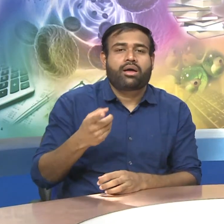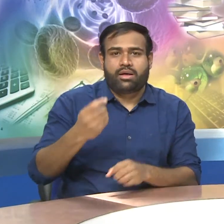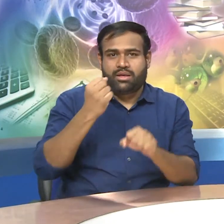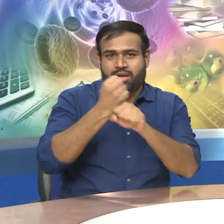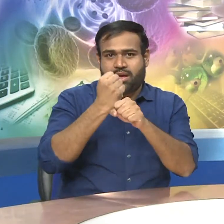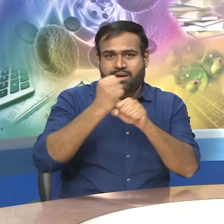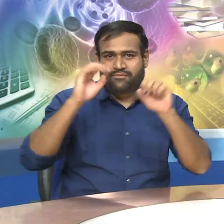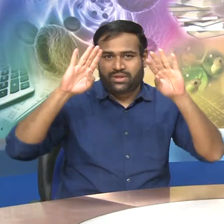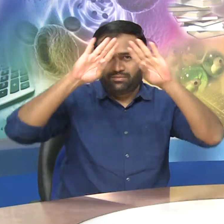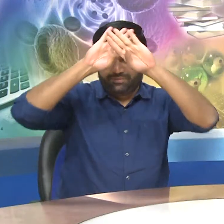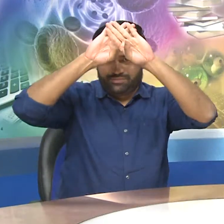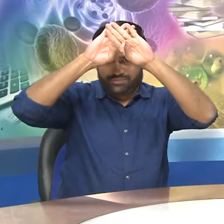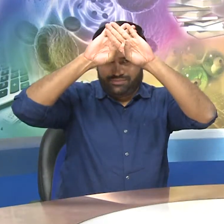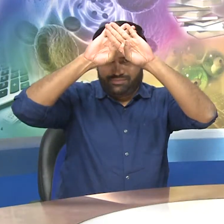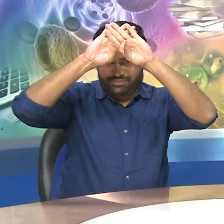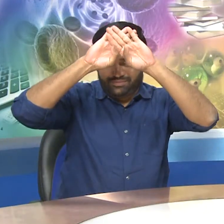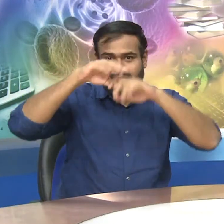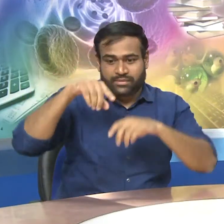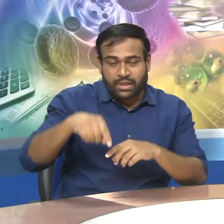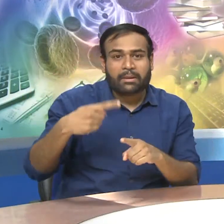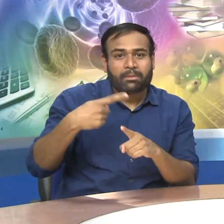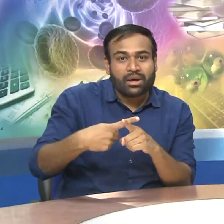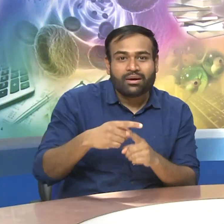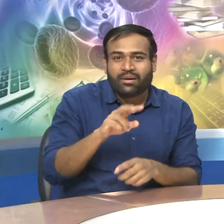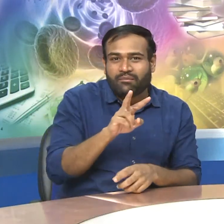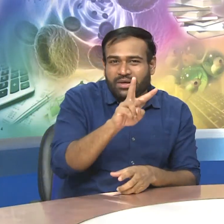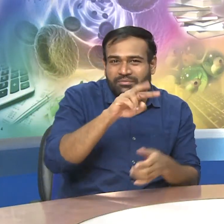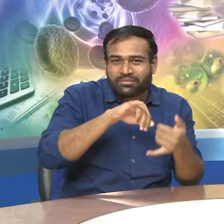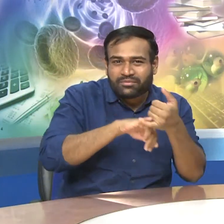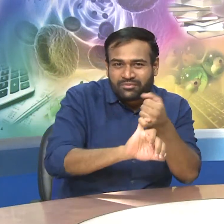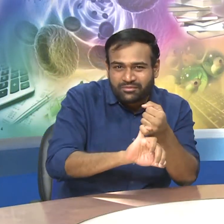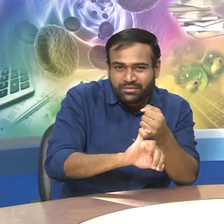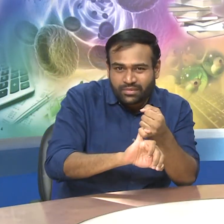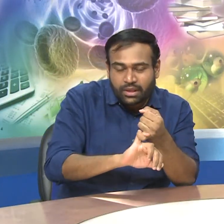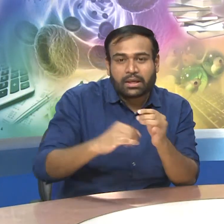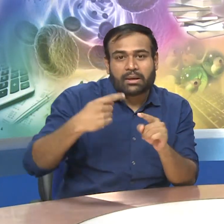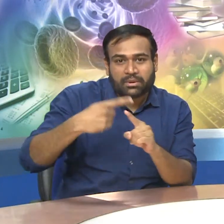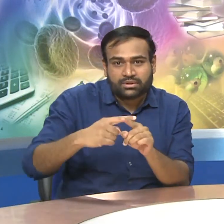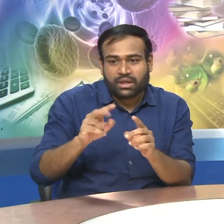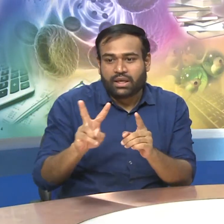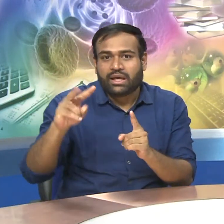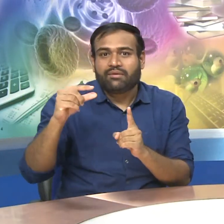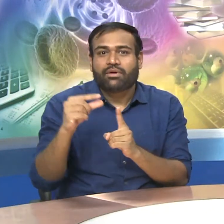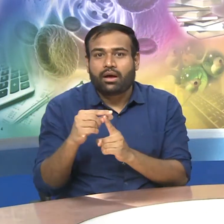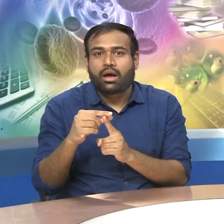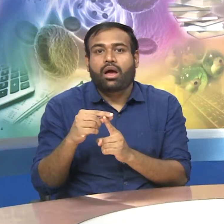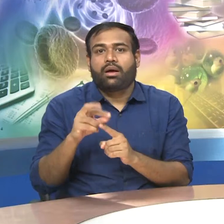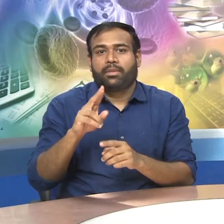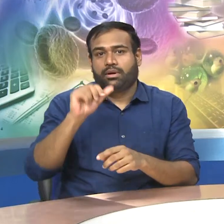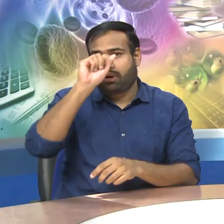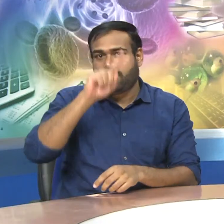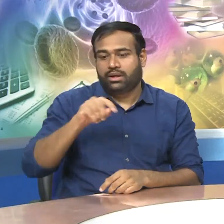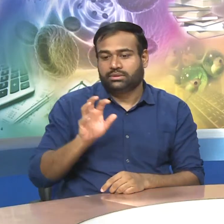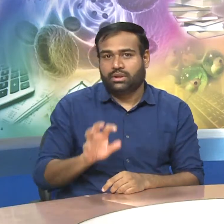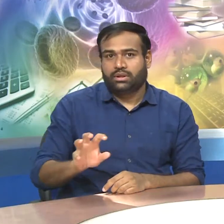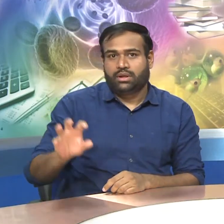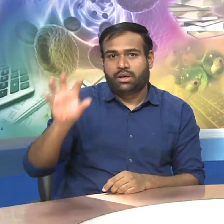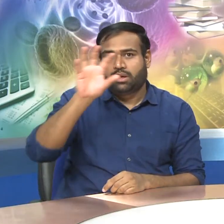जिसको हम स्टेट लेजिस्लेटर भी कहते हैं. They include governor, विधान सभा and विधान